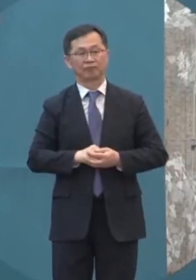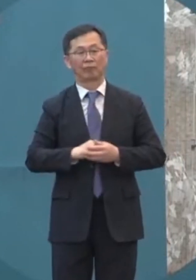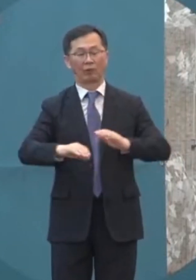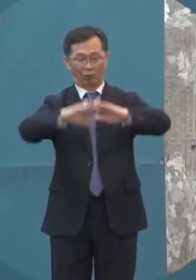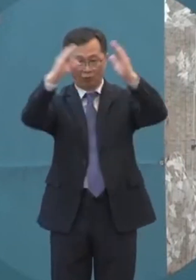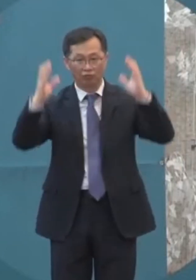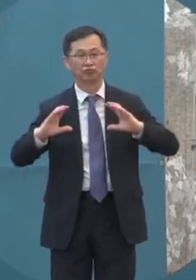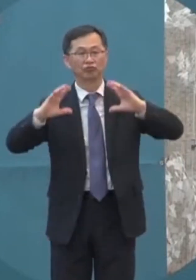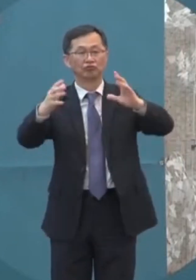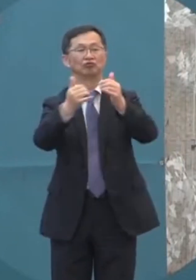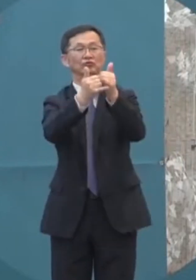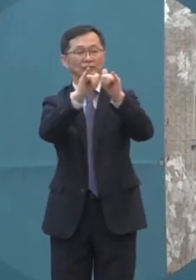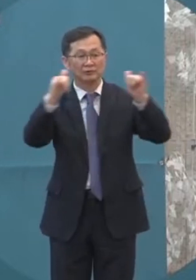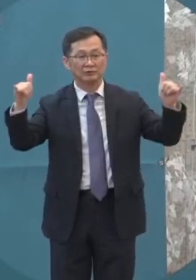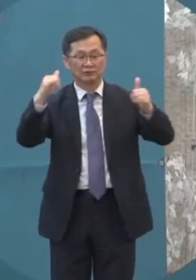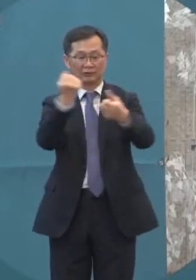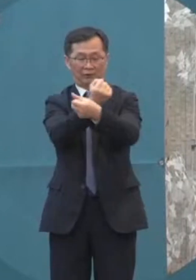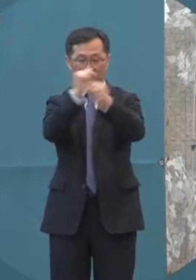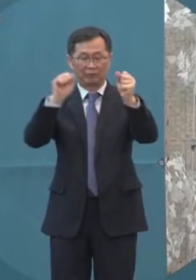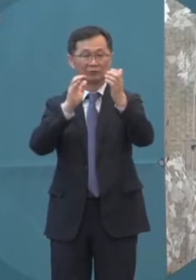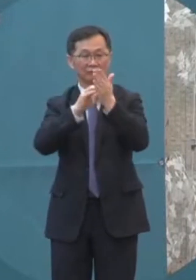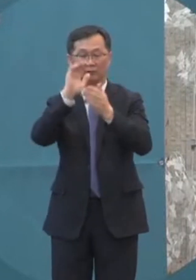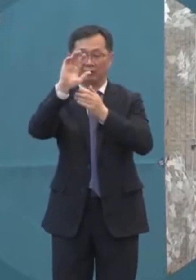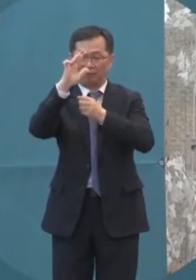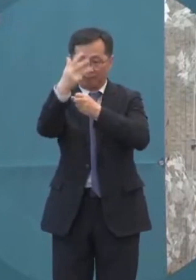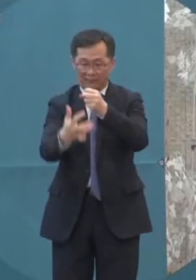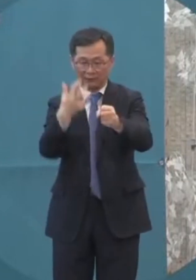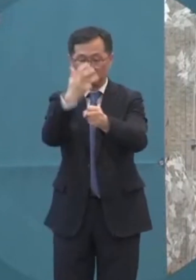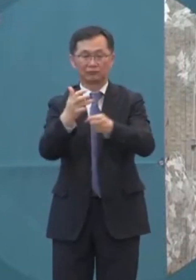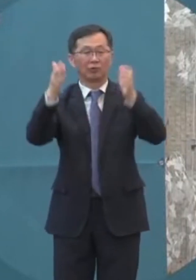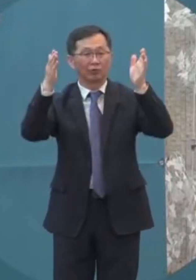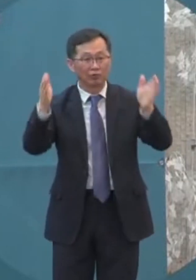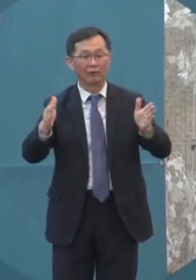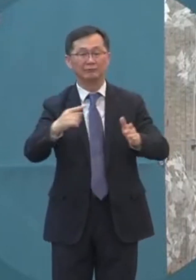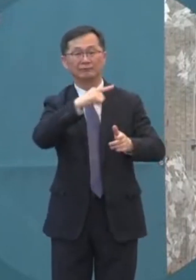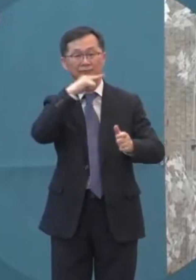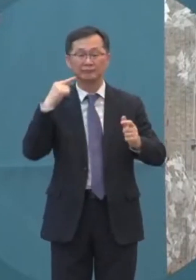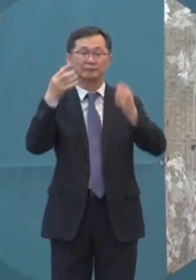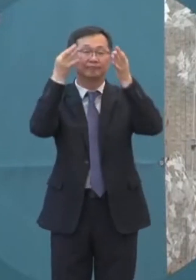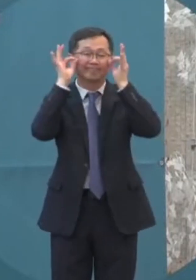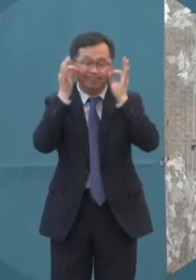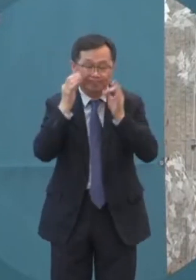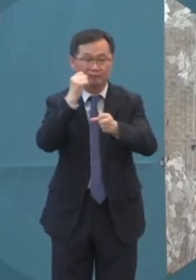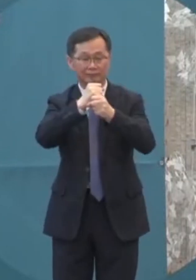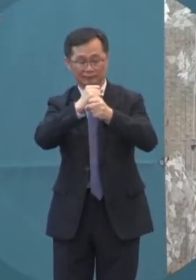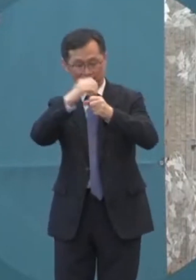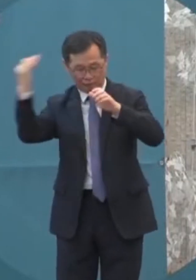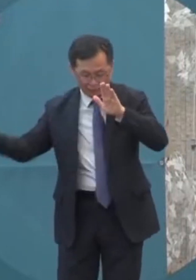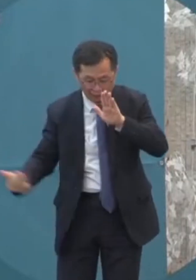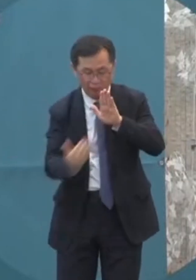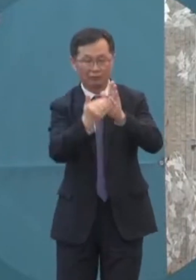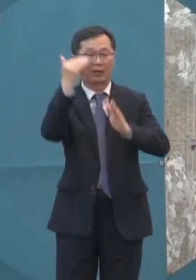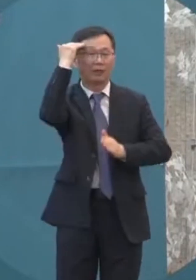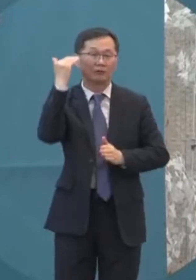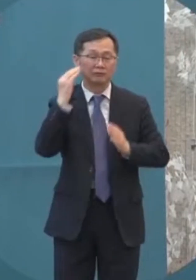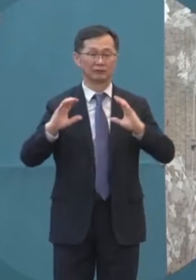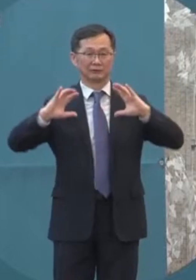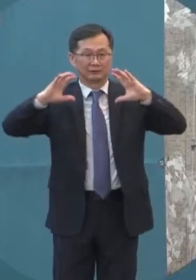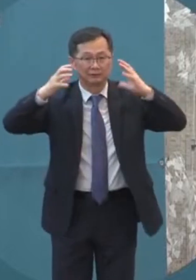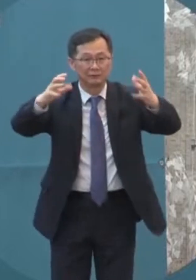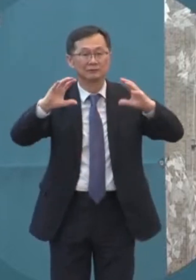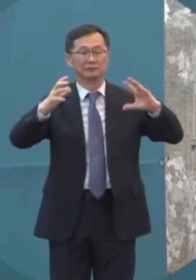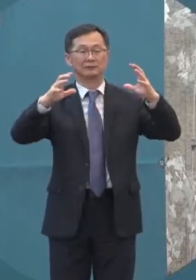온 국민이 해방 이후 80년 동안 피땀 흘려 이룬 대한민국이